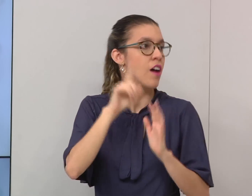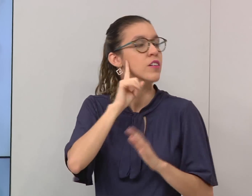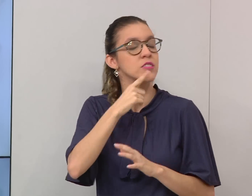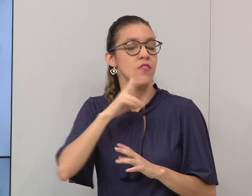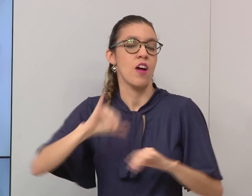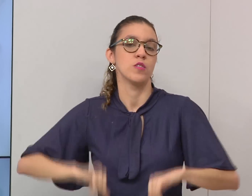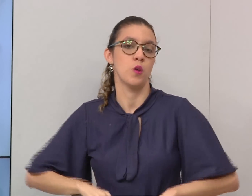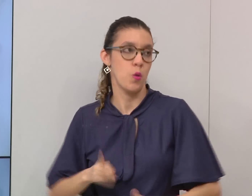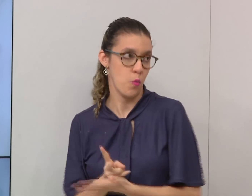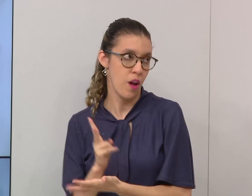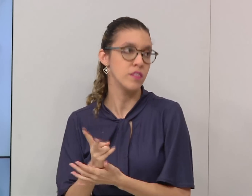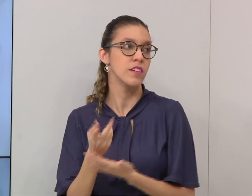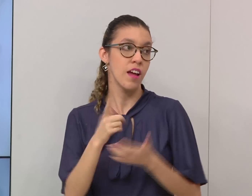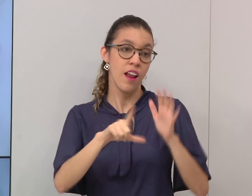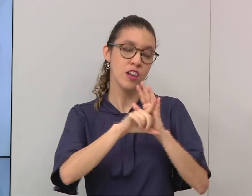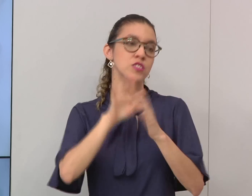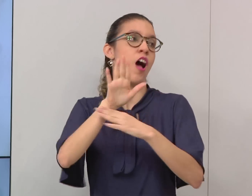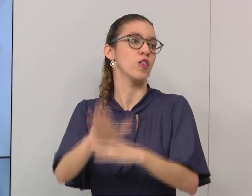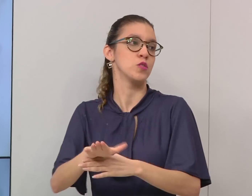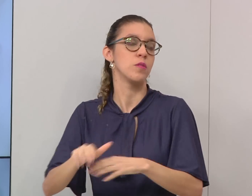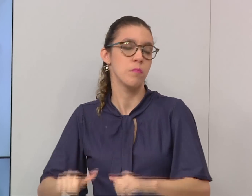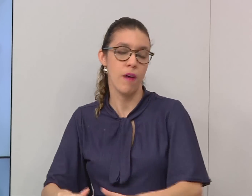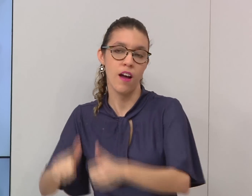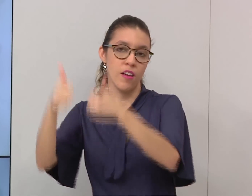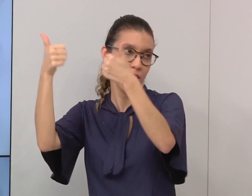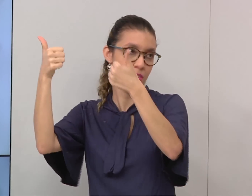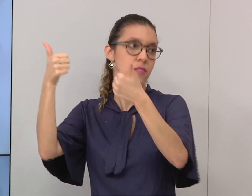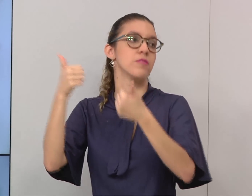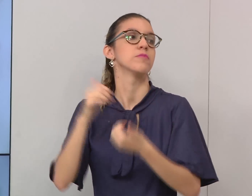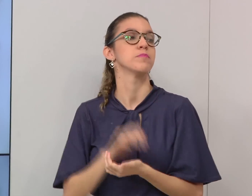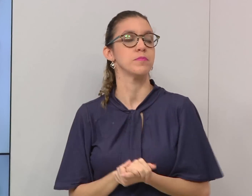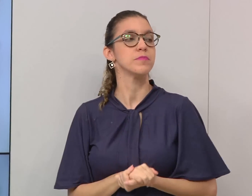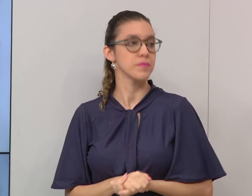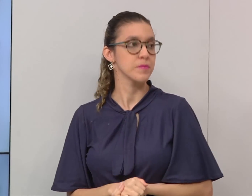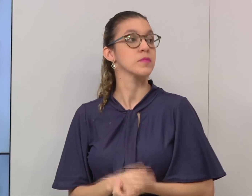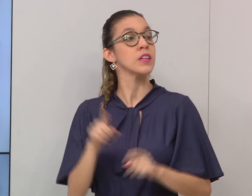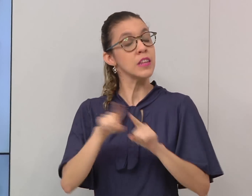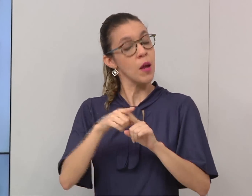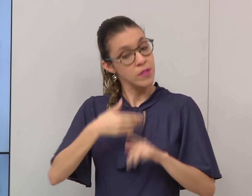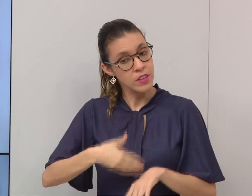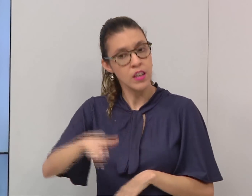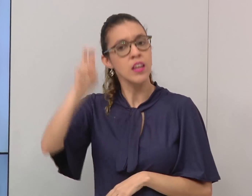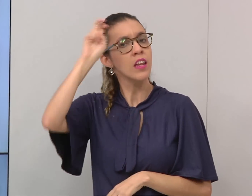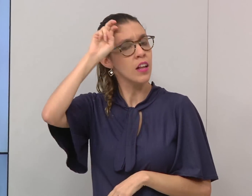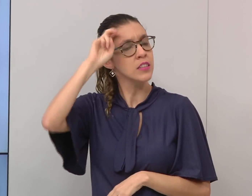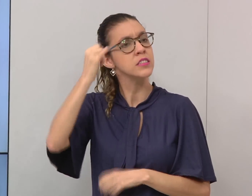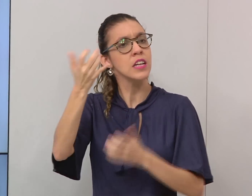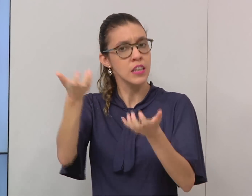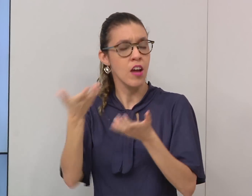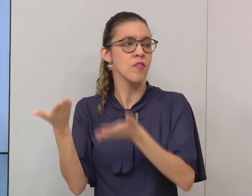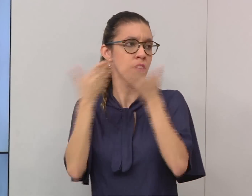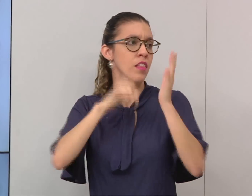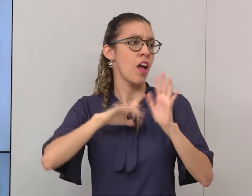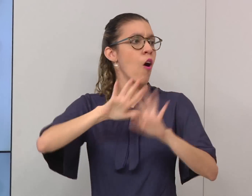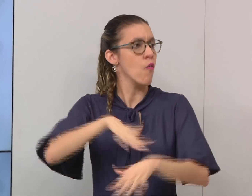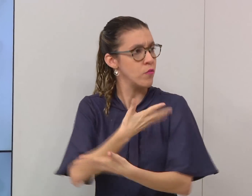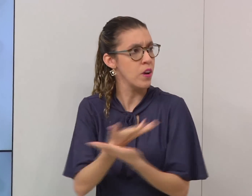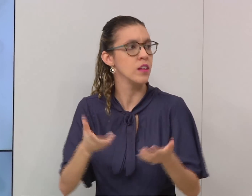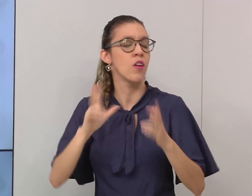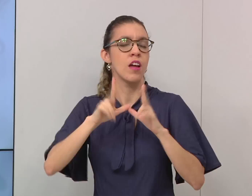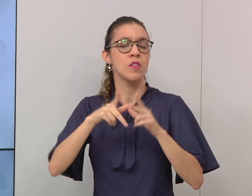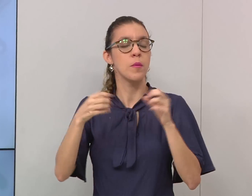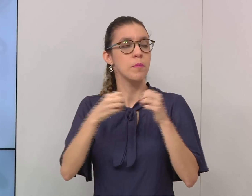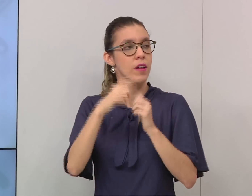estimulação da Libras. A gente sabe que a gente ainda vai continuar melhorando, né? Mas, quinta-feira,